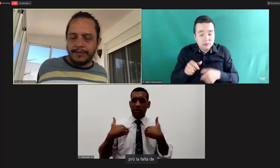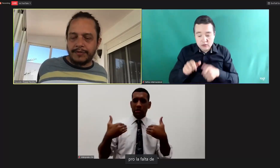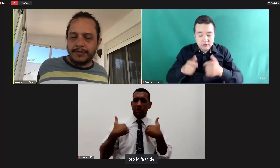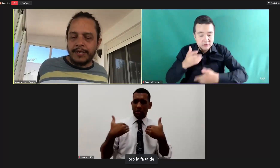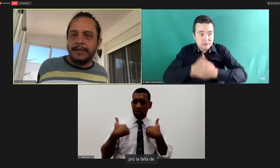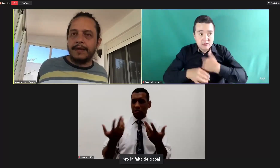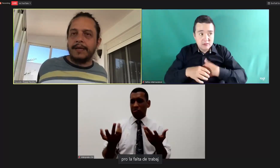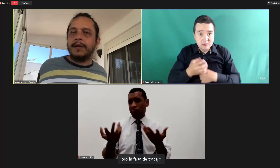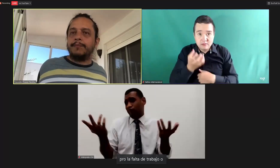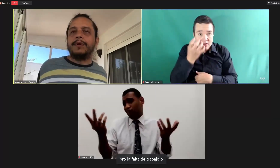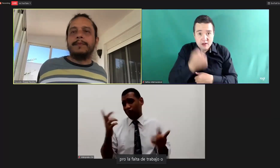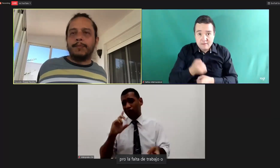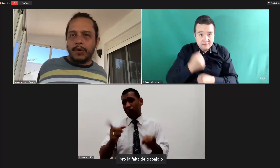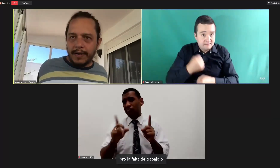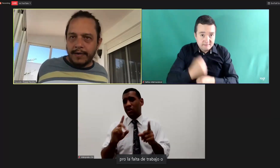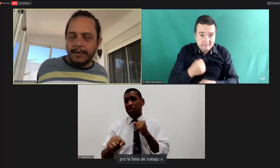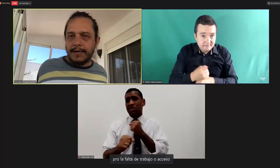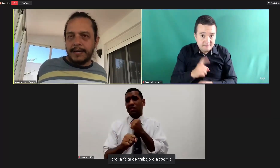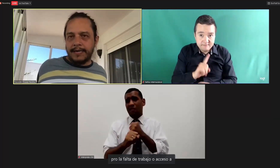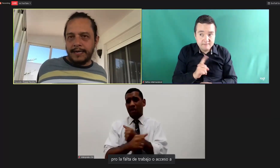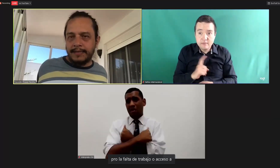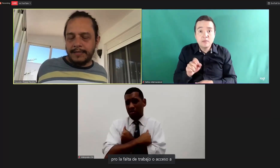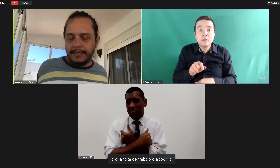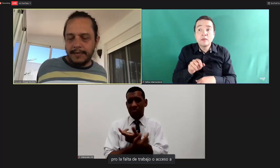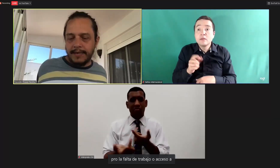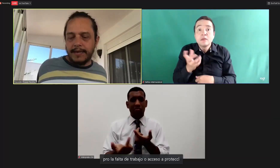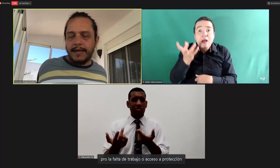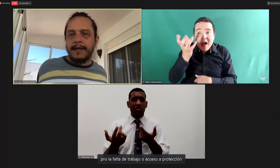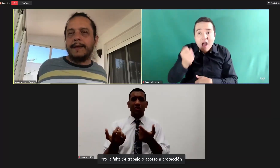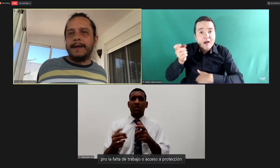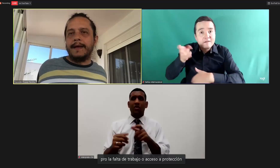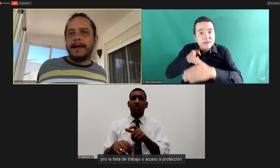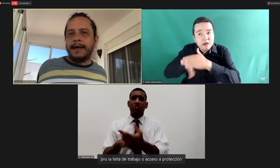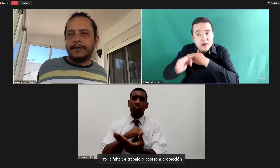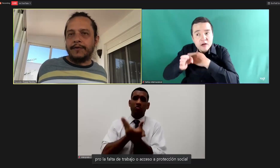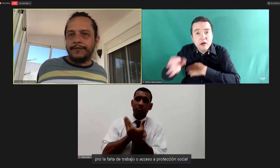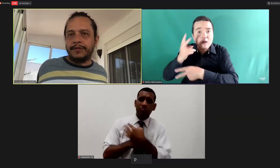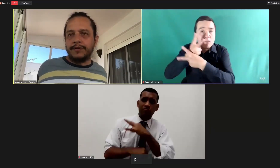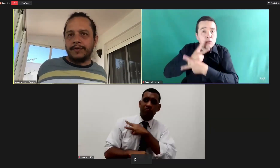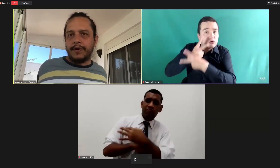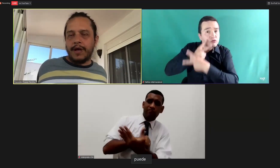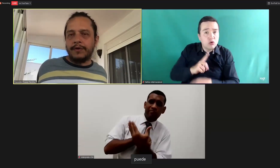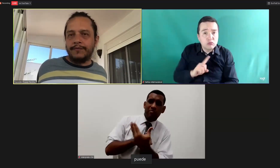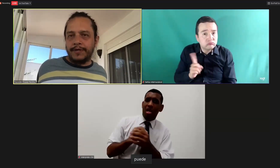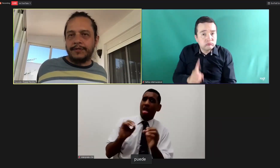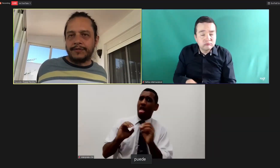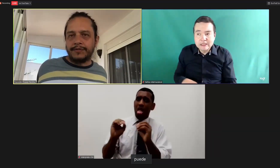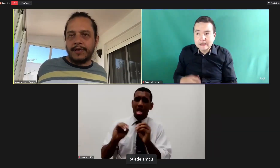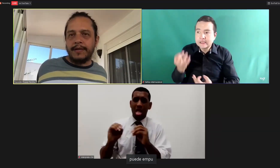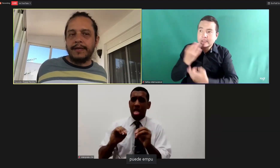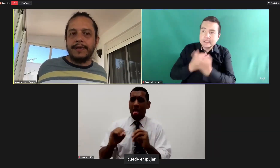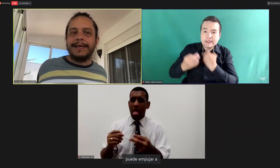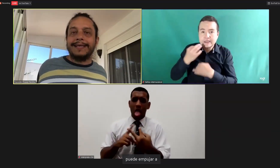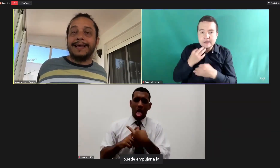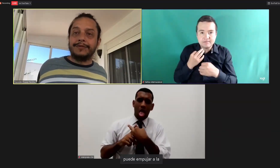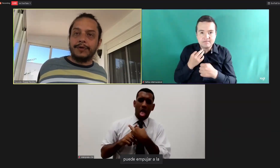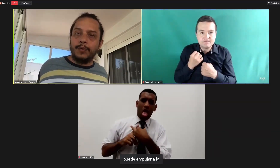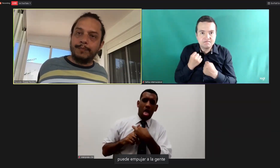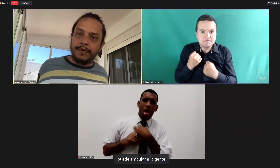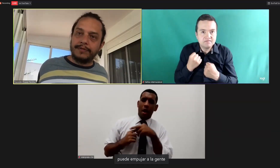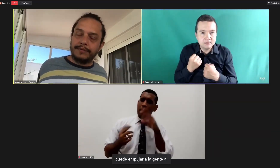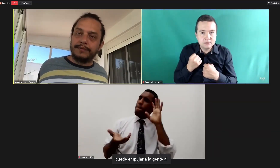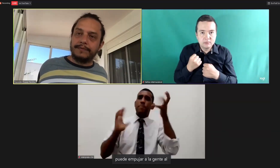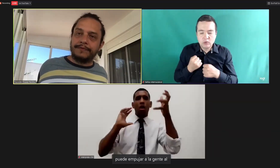a protección social, puede empujar a la gente al conflicto social. Y